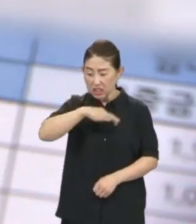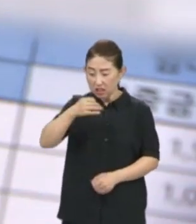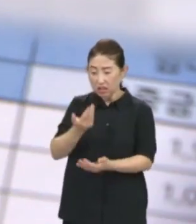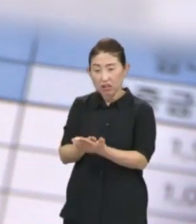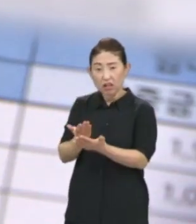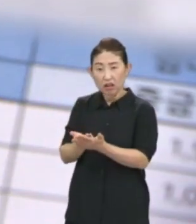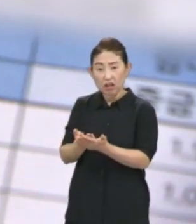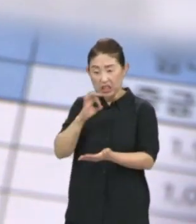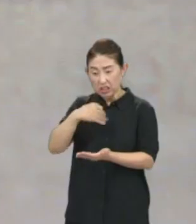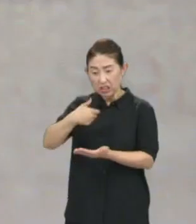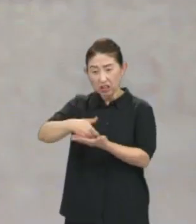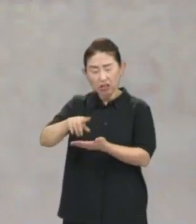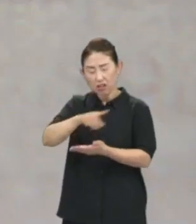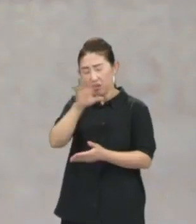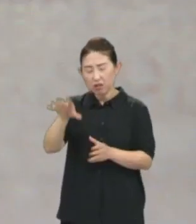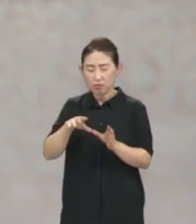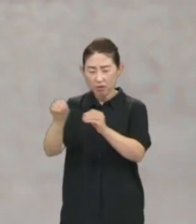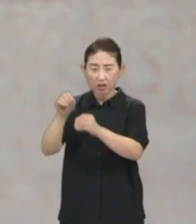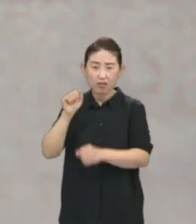중단을 촉구했습니다